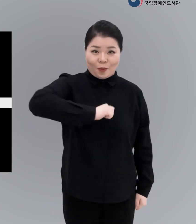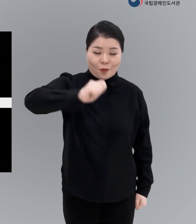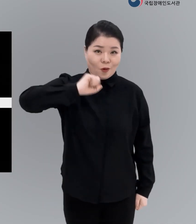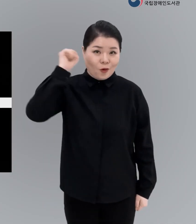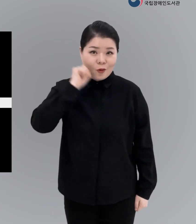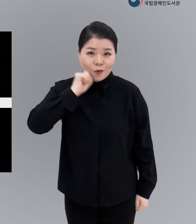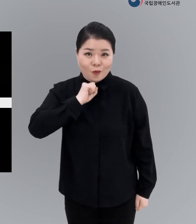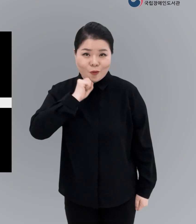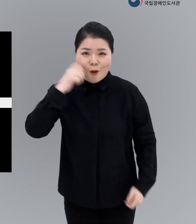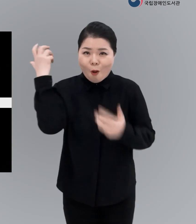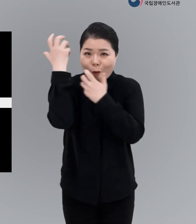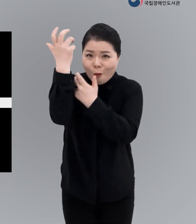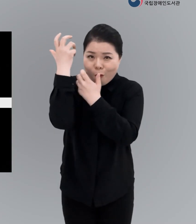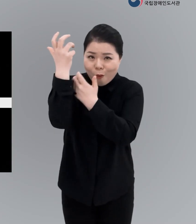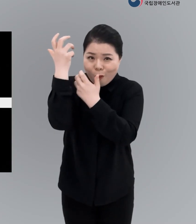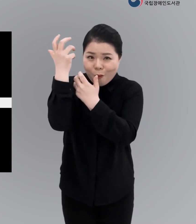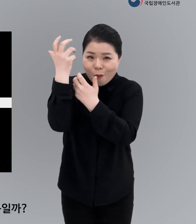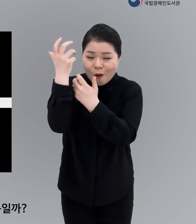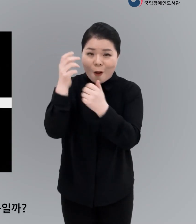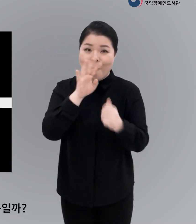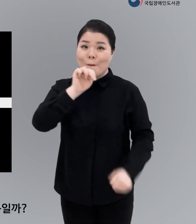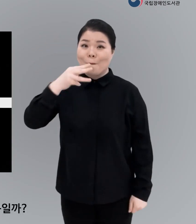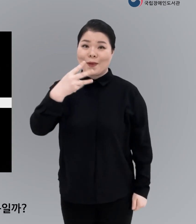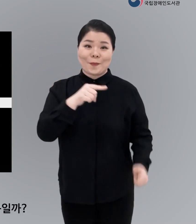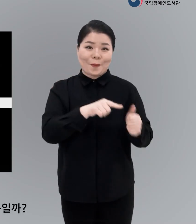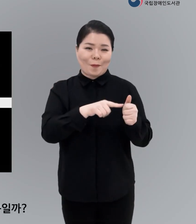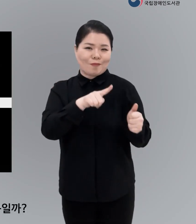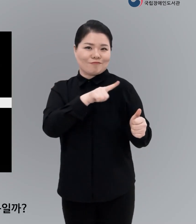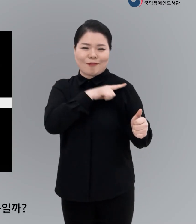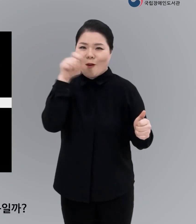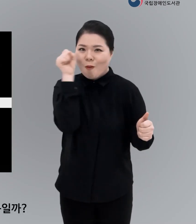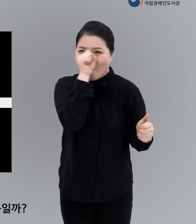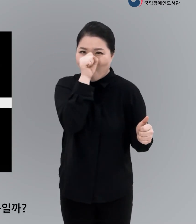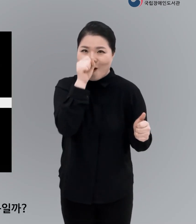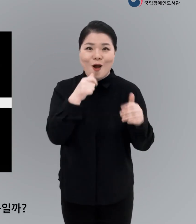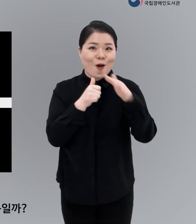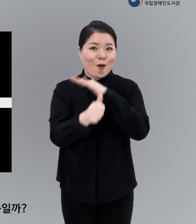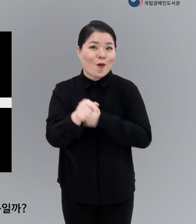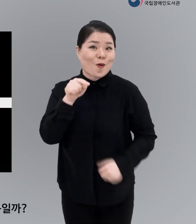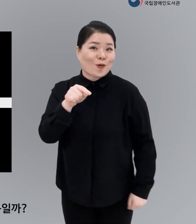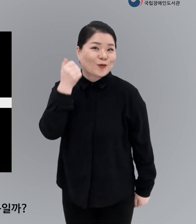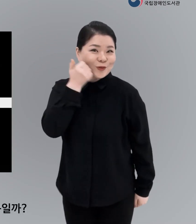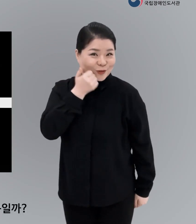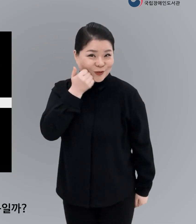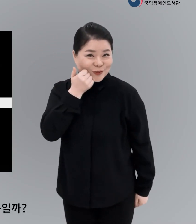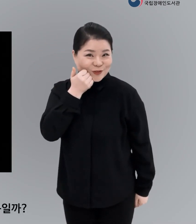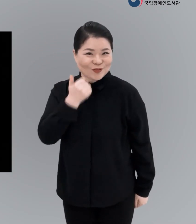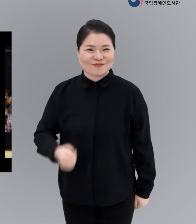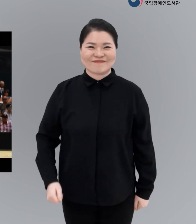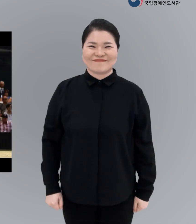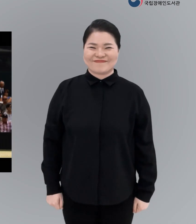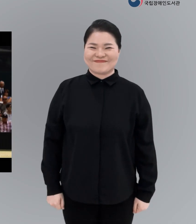열렬한 테니스 애호가. 빌 게이츠가 가장 좋아하는 선수인 그는 과연 누구일까?